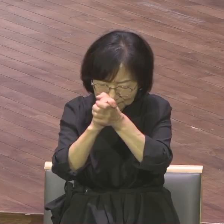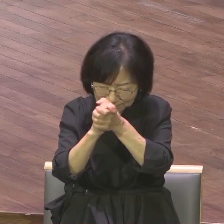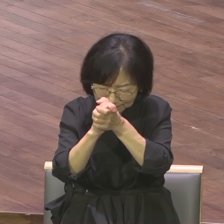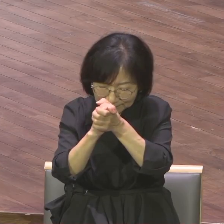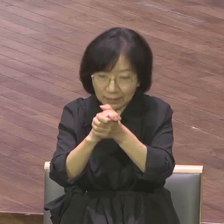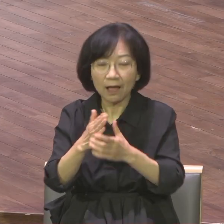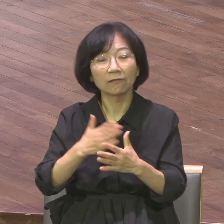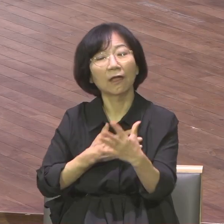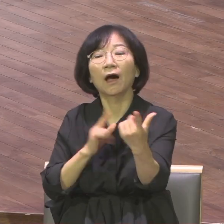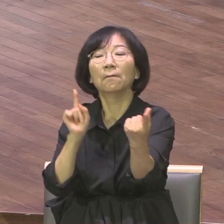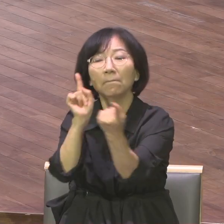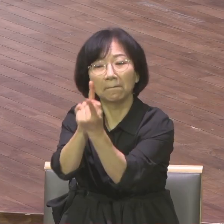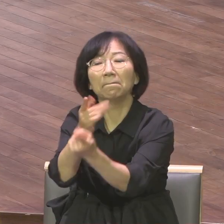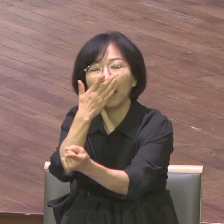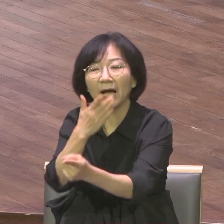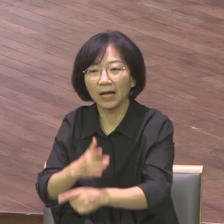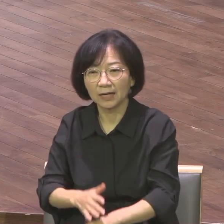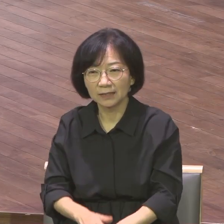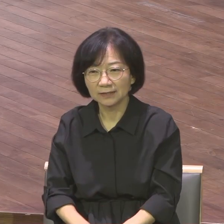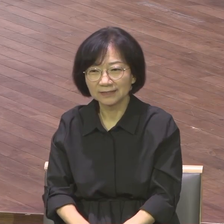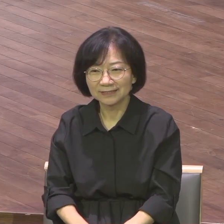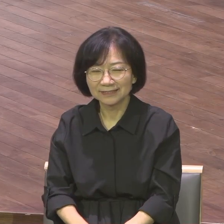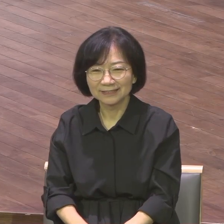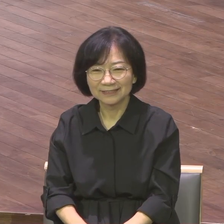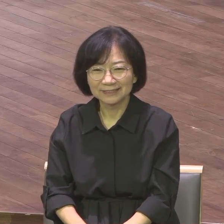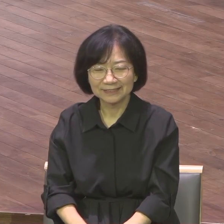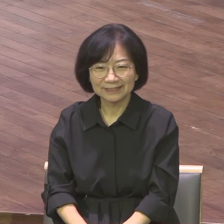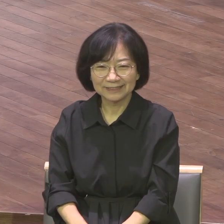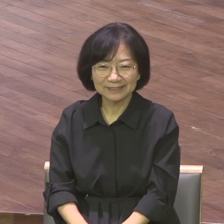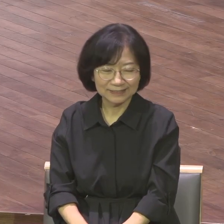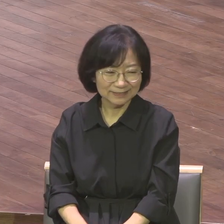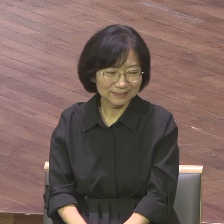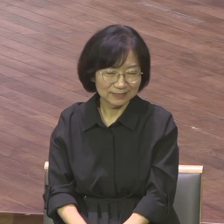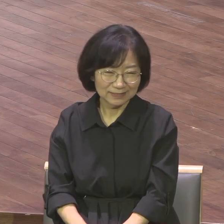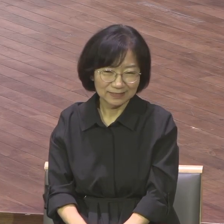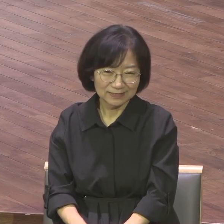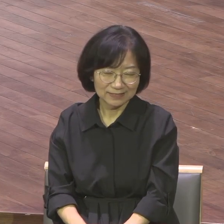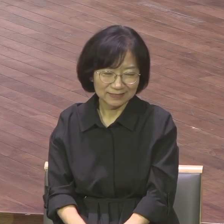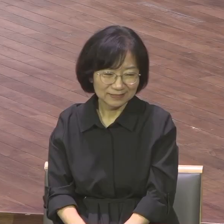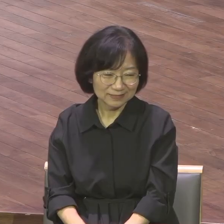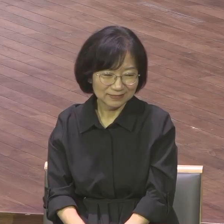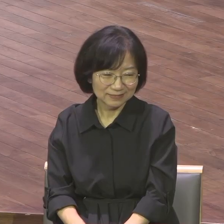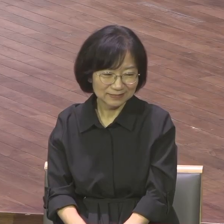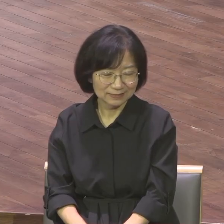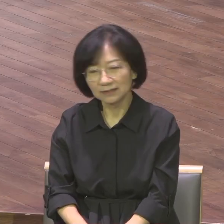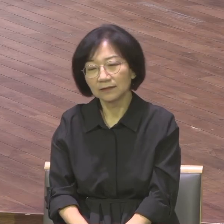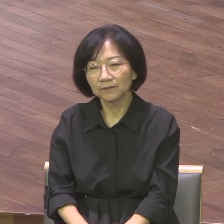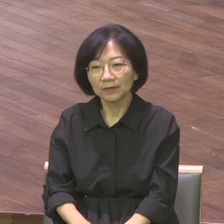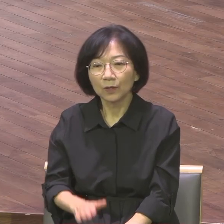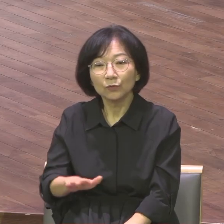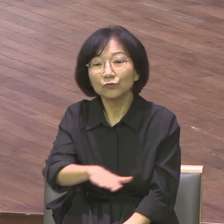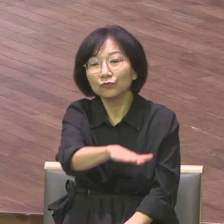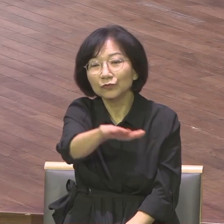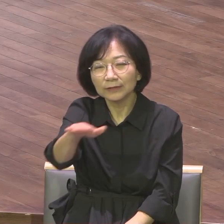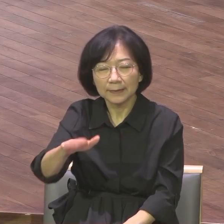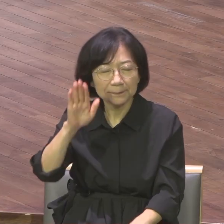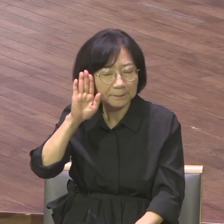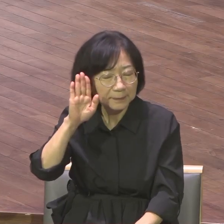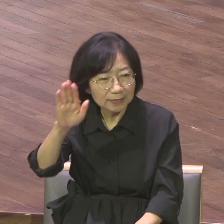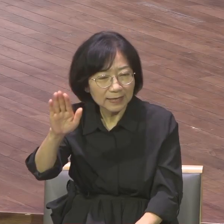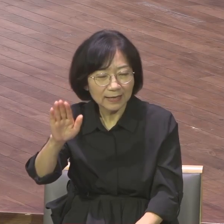그럼 내가 만나주겠다는 거죠. 얼마나 축복된 말씀입니까? 우리의 평안과 미래와 희망을 주는